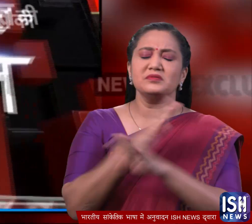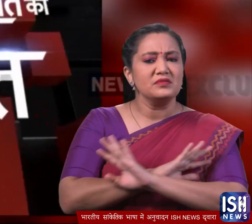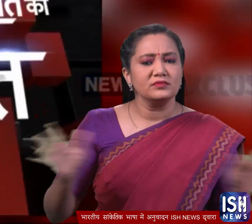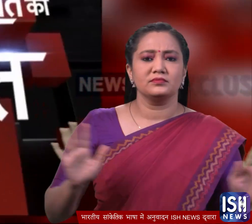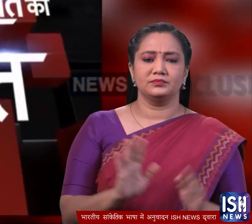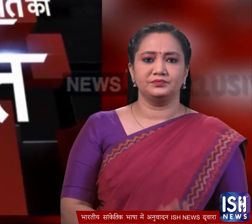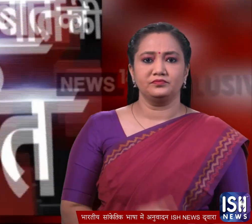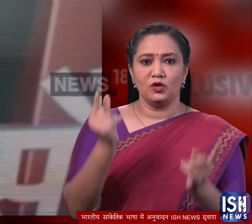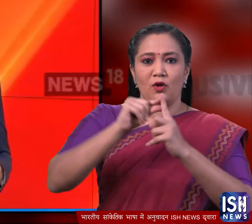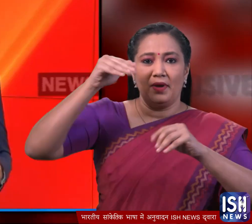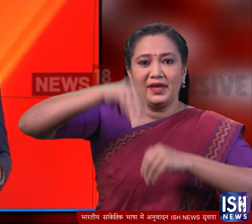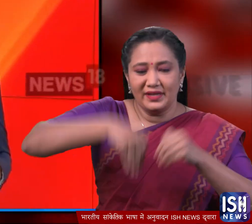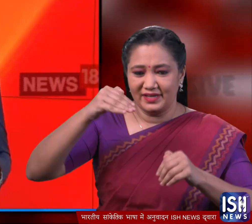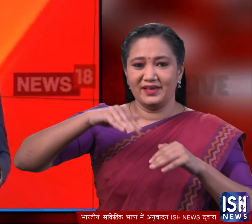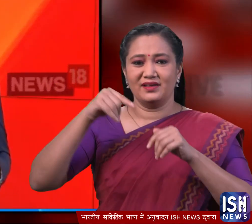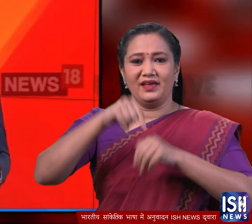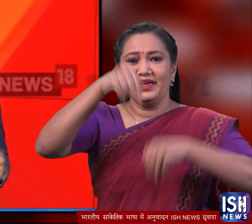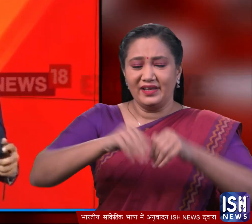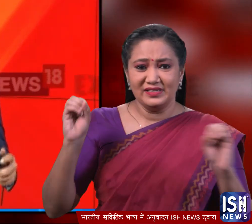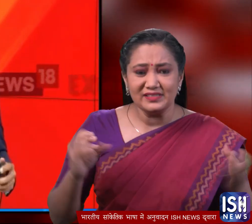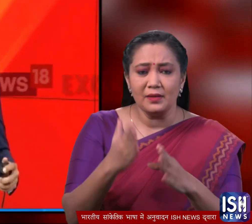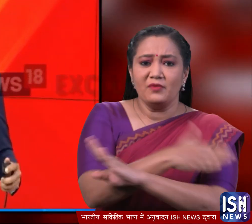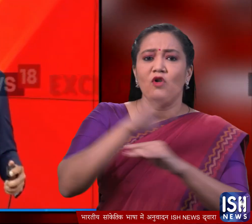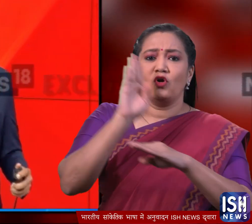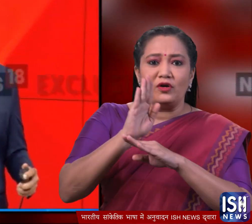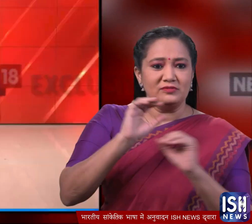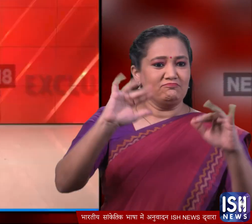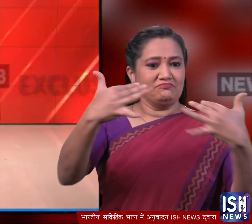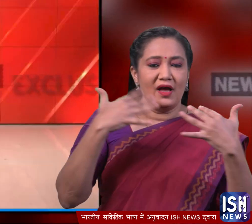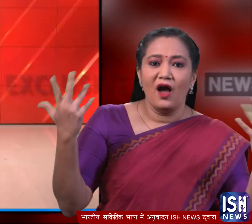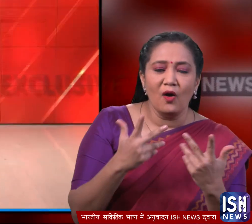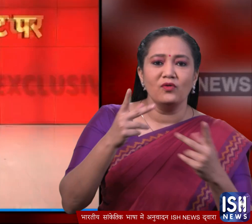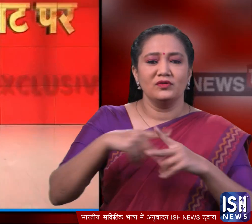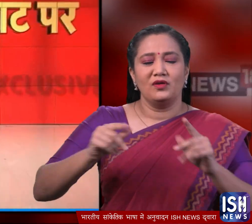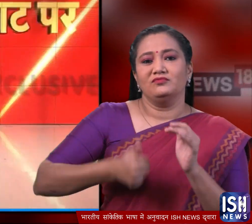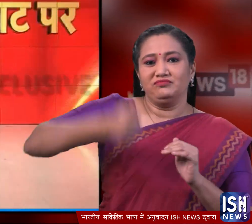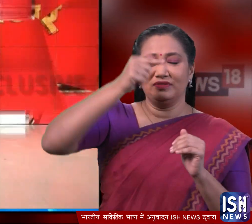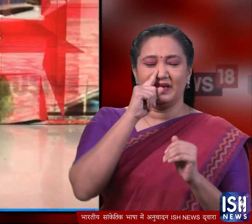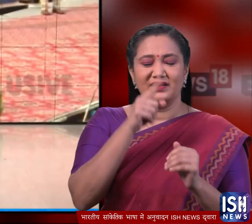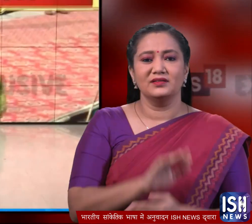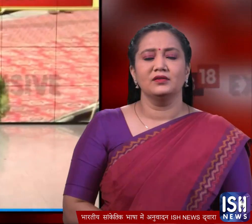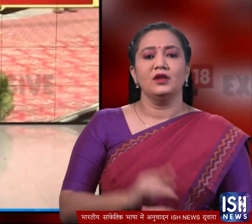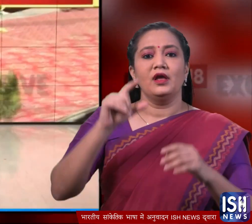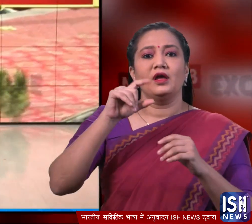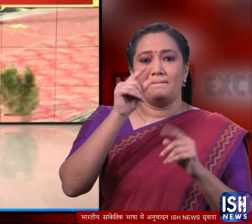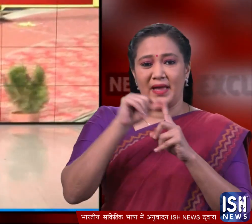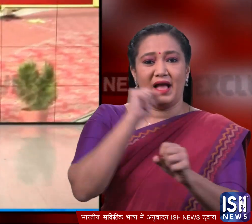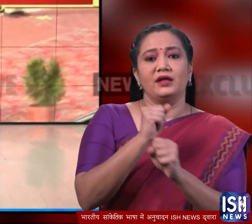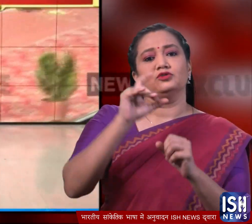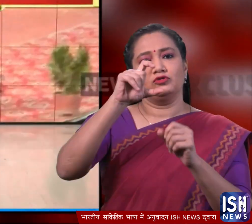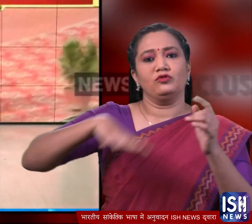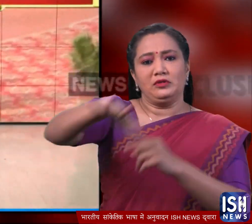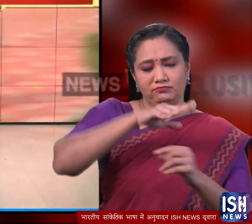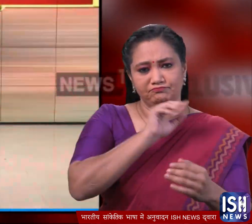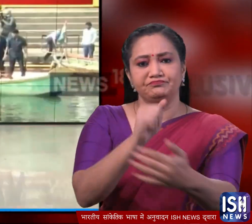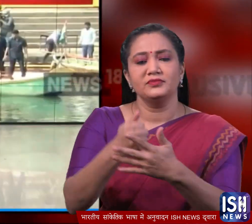जमकर प्रदर्शन किया। यूपी विधानसभा चुनावों से पहले कांग्रेस के पक्ष में माहौल बनाने के लिए पार्टी महासचिव प्रियंका गांधी चित्रकूट पहुंची,